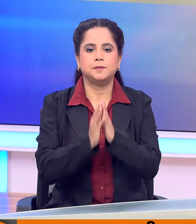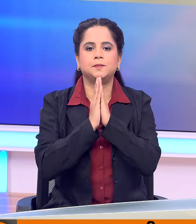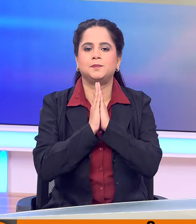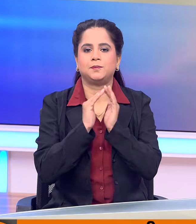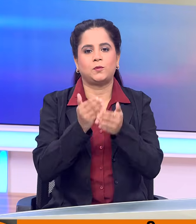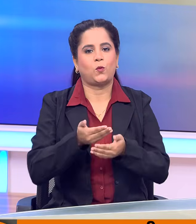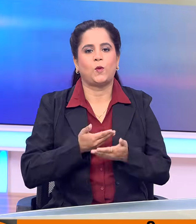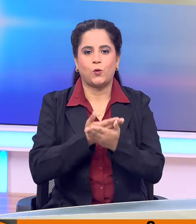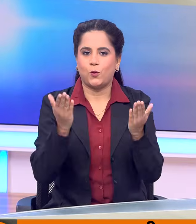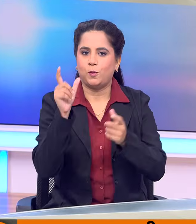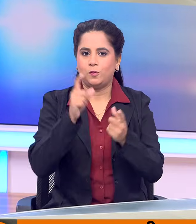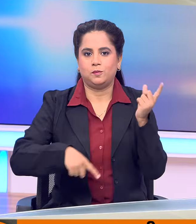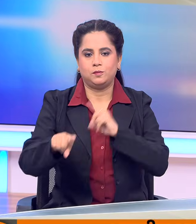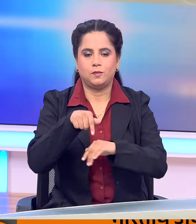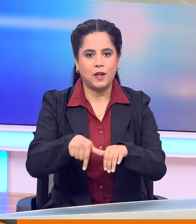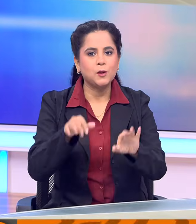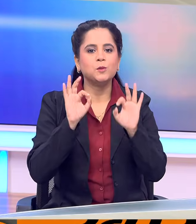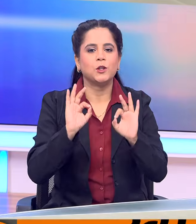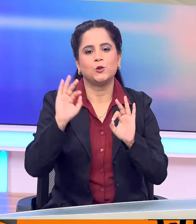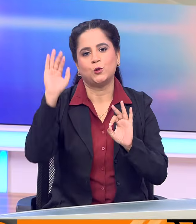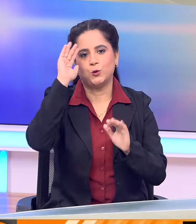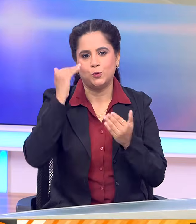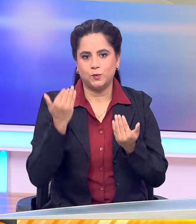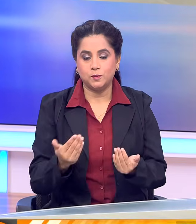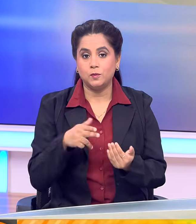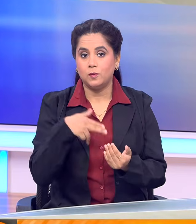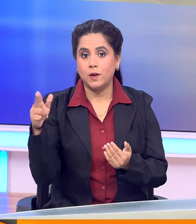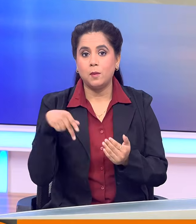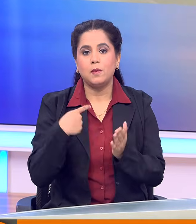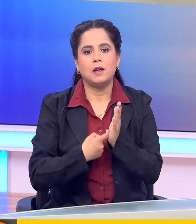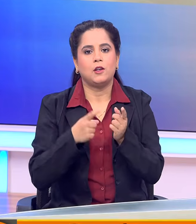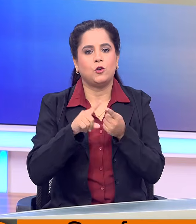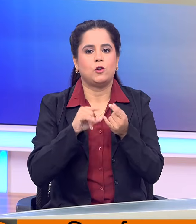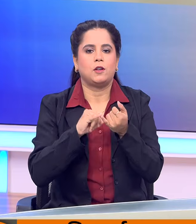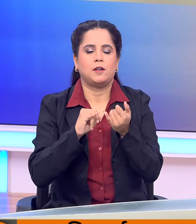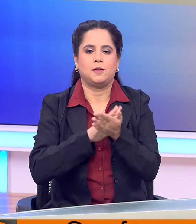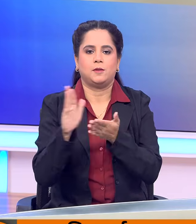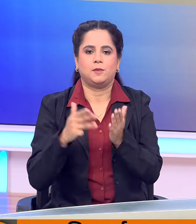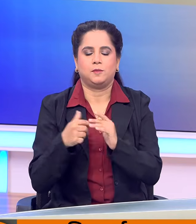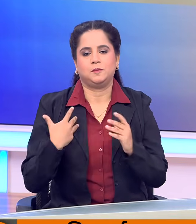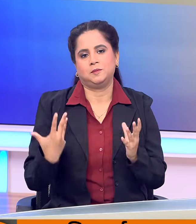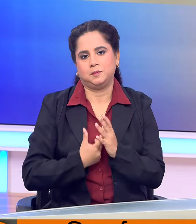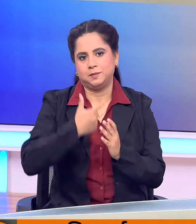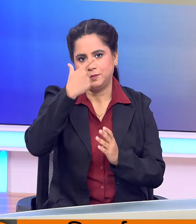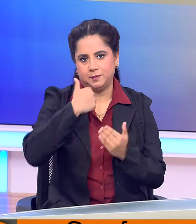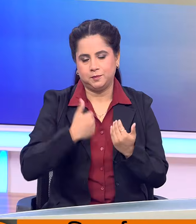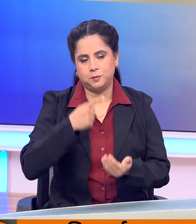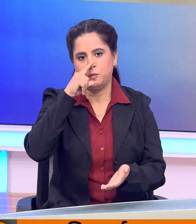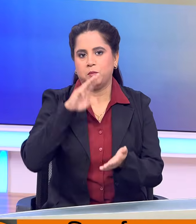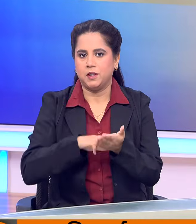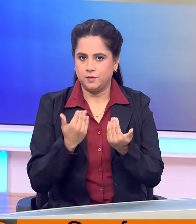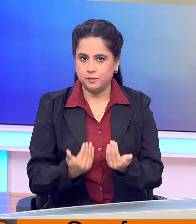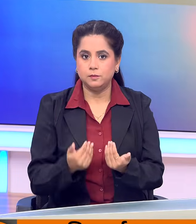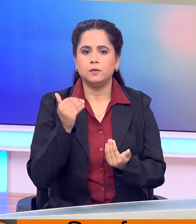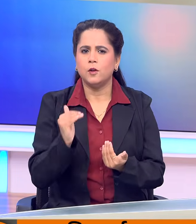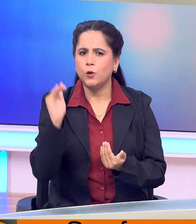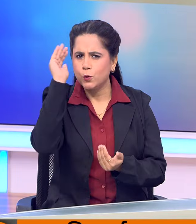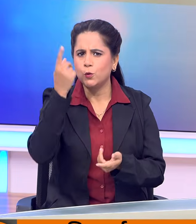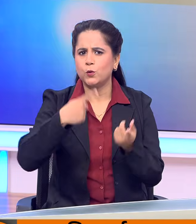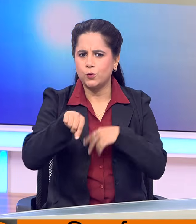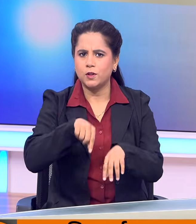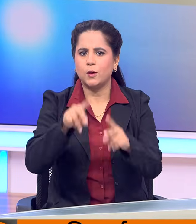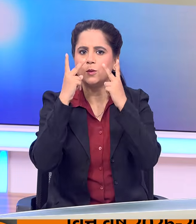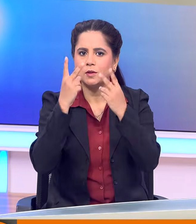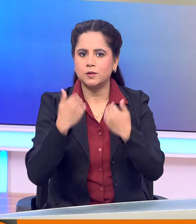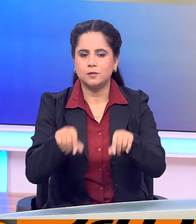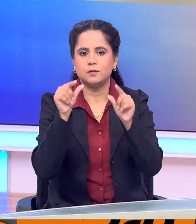नमस्कार, स्वागत है आपका हमारे इस विशेष बुलेटिन में। मैं हूं रेशमा आपके साथ और मेरे साथ है मेरी सहयोगी मनीषा। आइए नजर डालते हैं